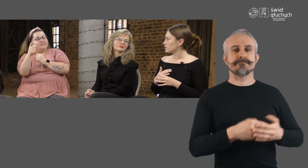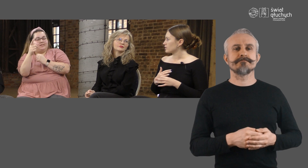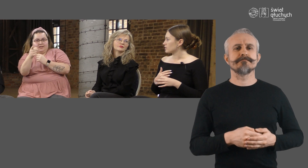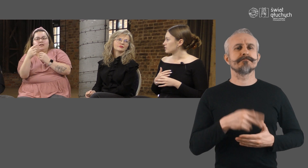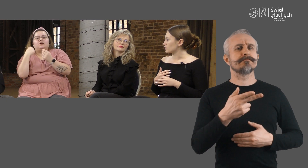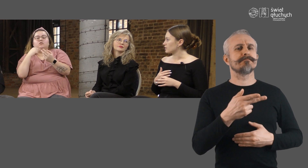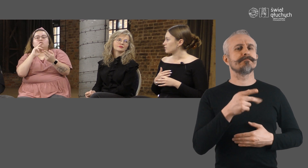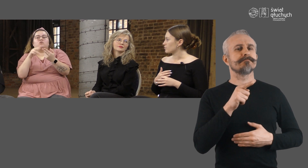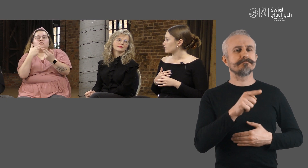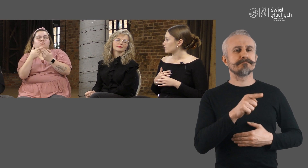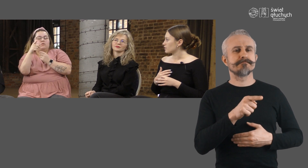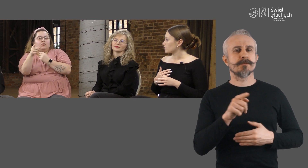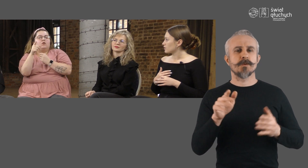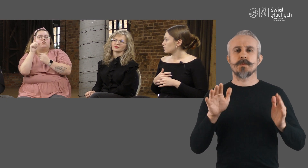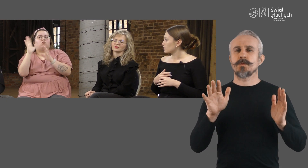odpowiem.